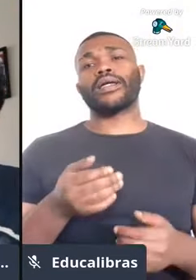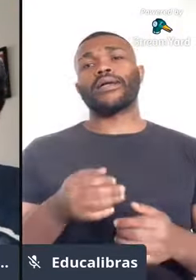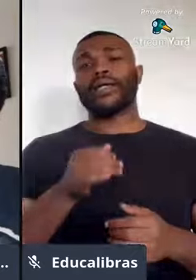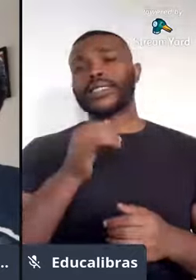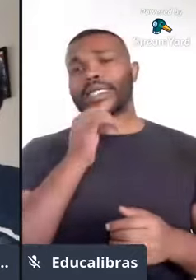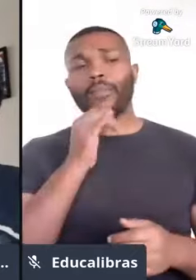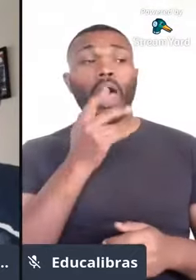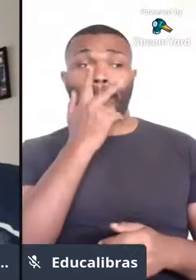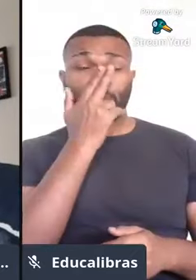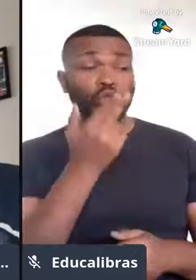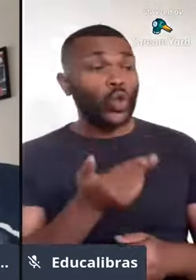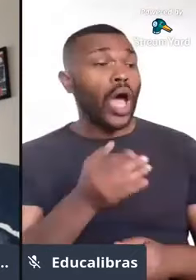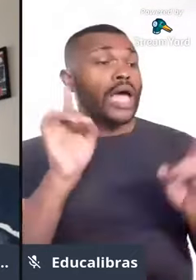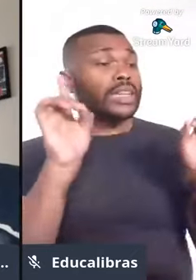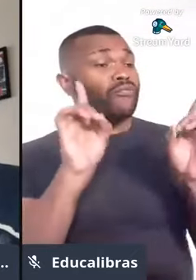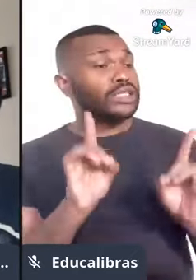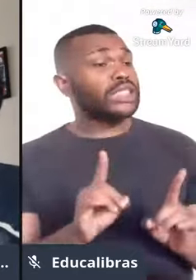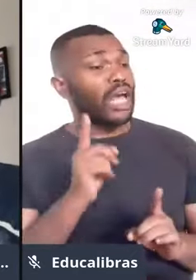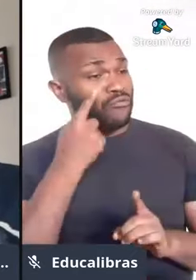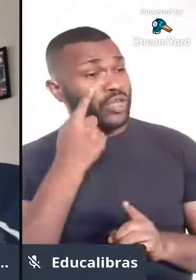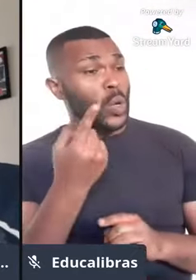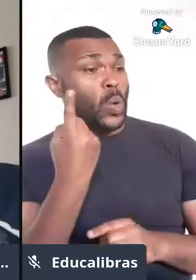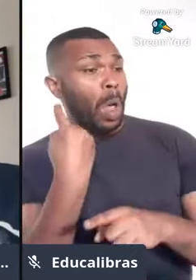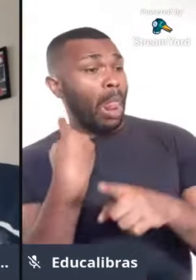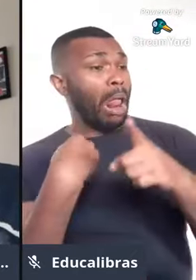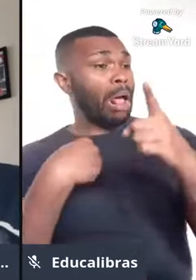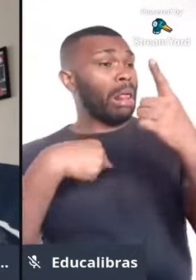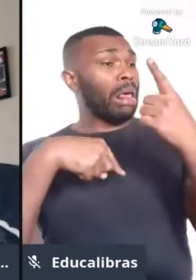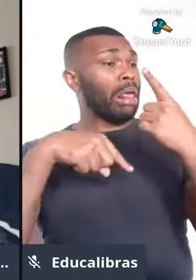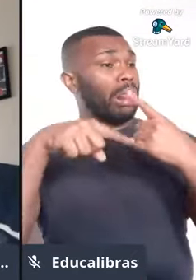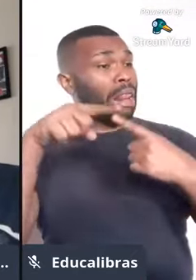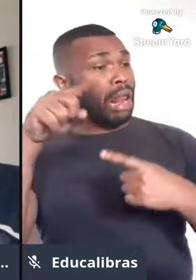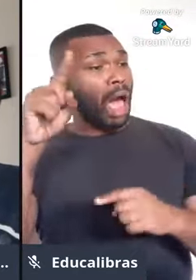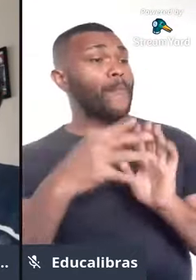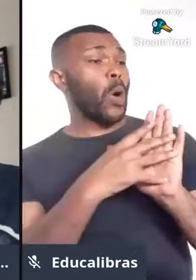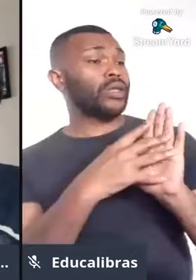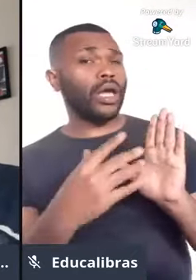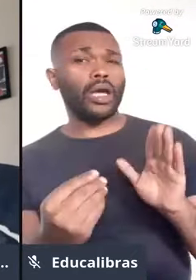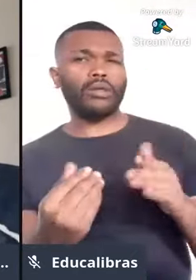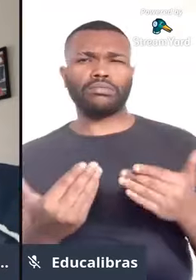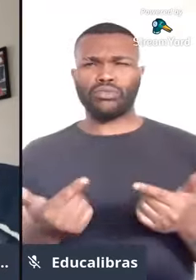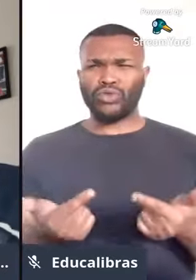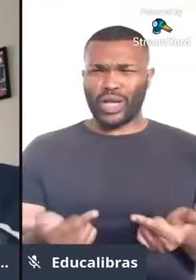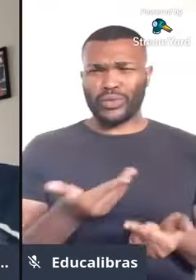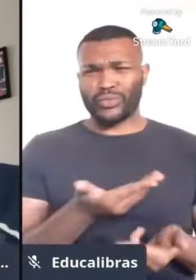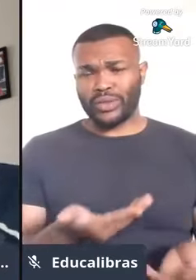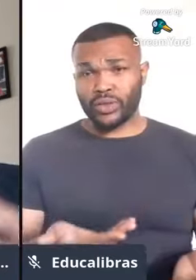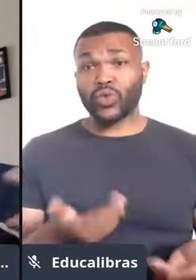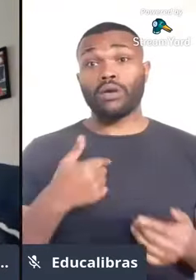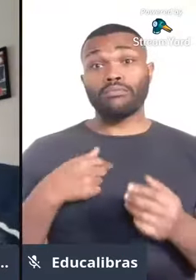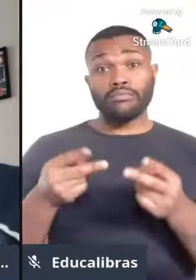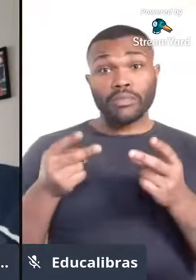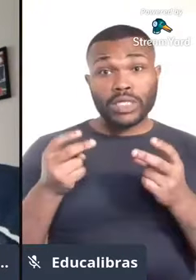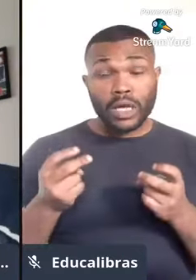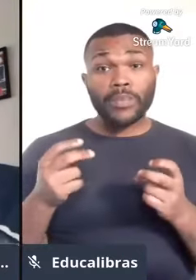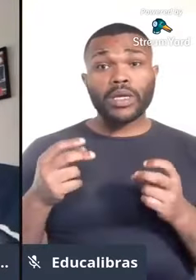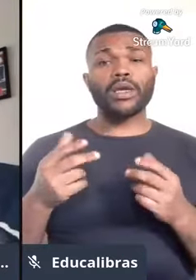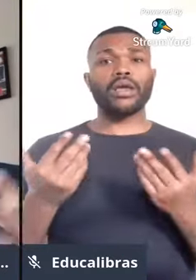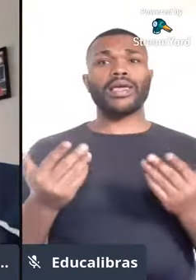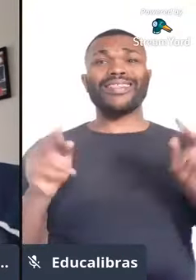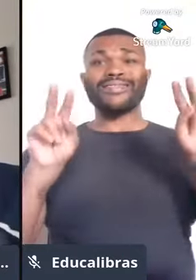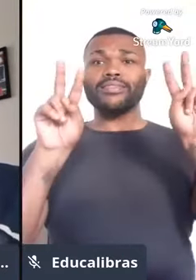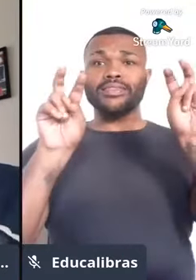superação. E aí eu percebi que o universo da pessoa com deficiência era muito mais